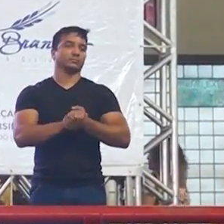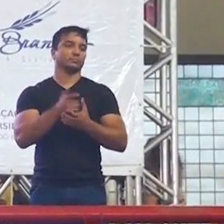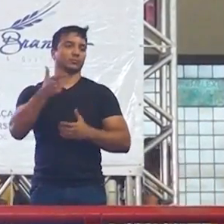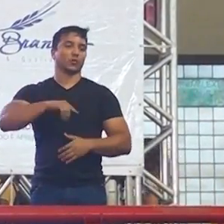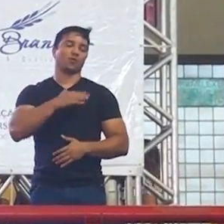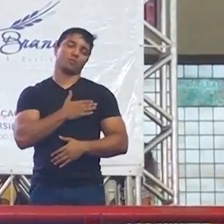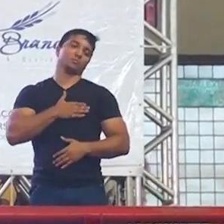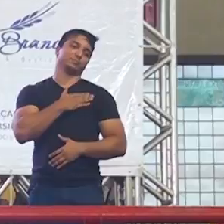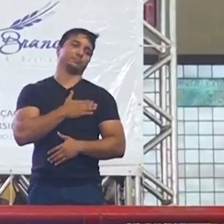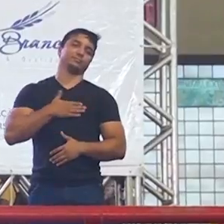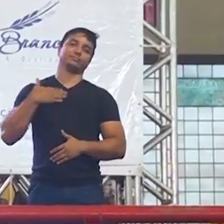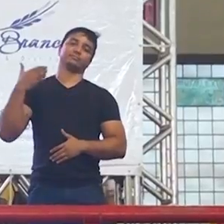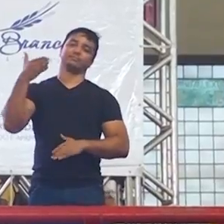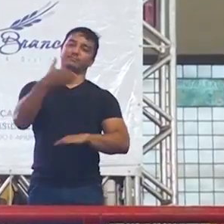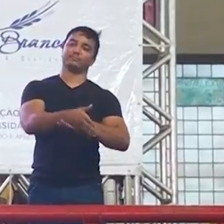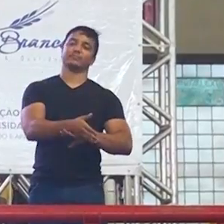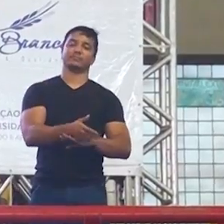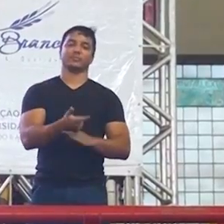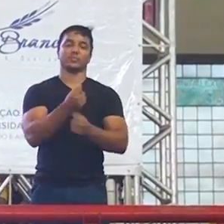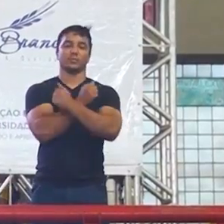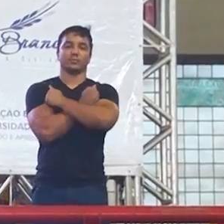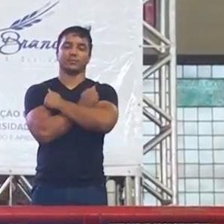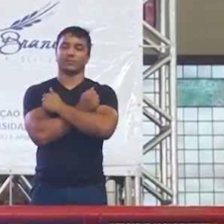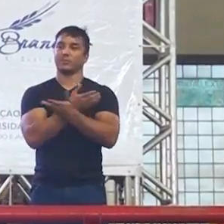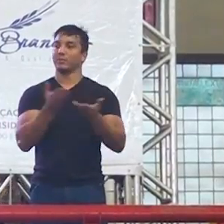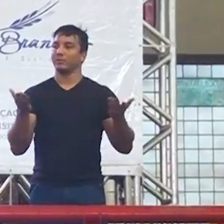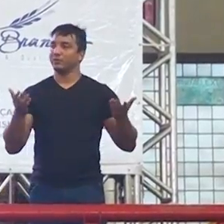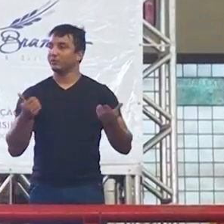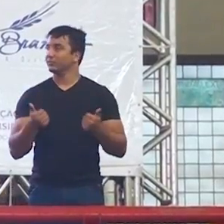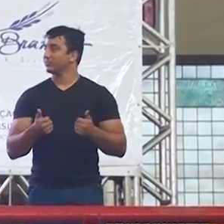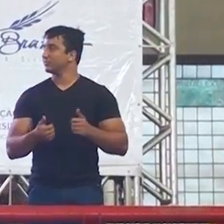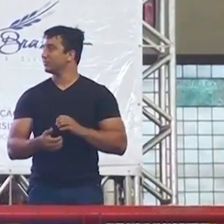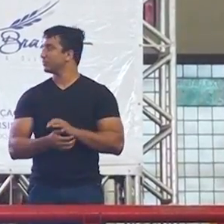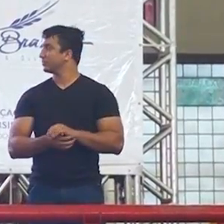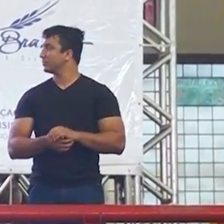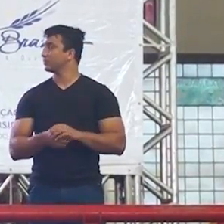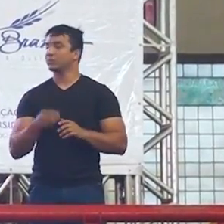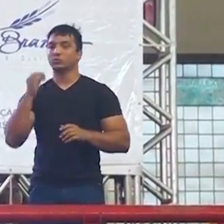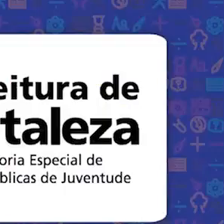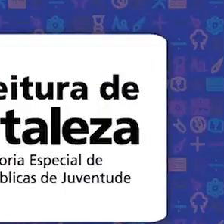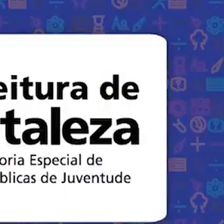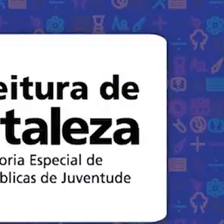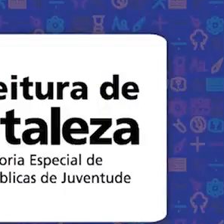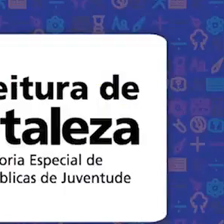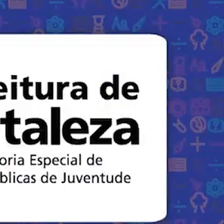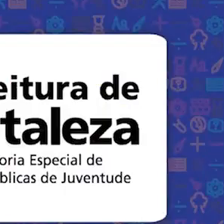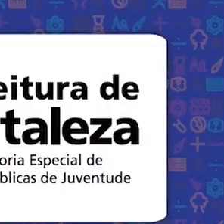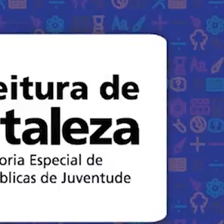projeto. Recebam todos um abraço aqui do Haroldinho, tá certo? Um beijo.